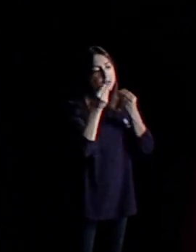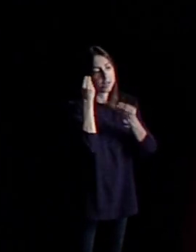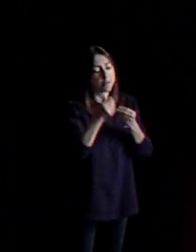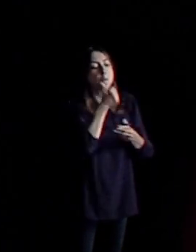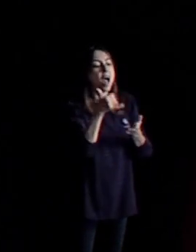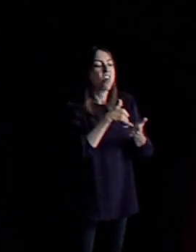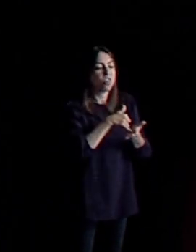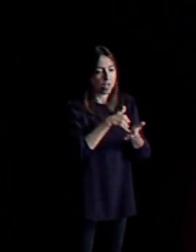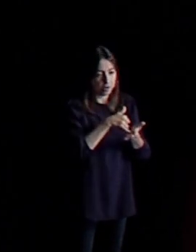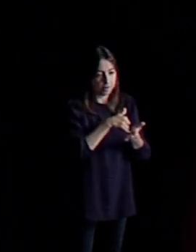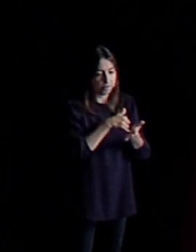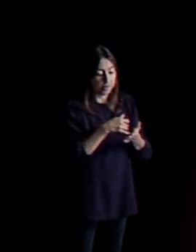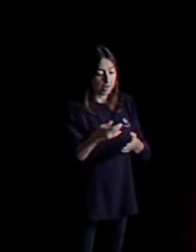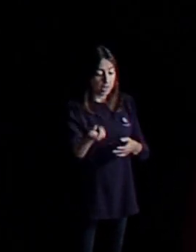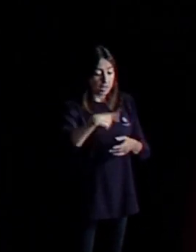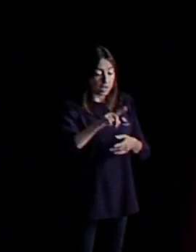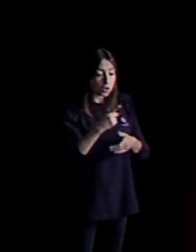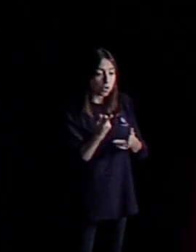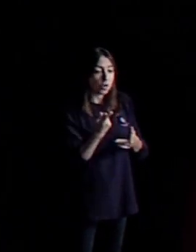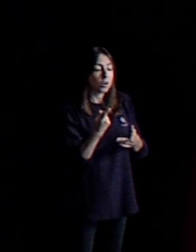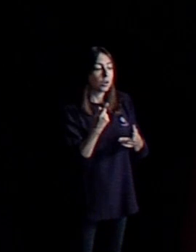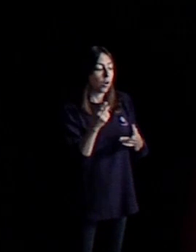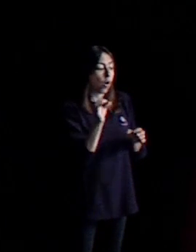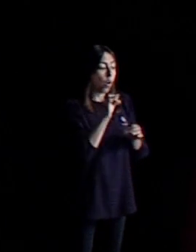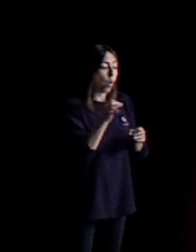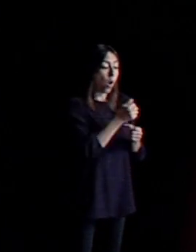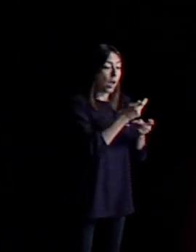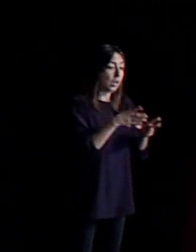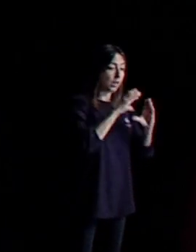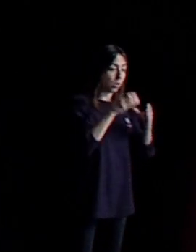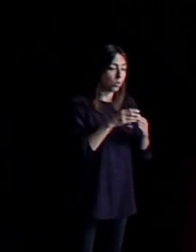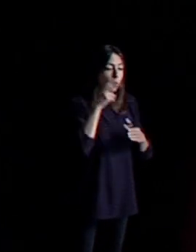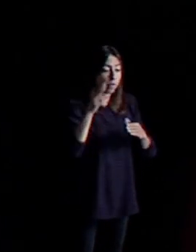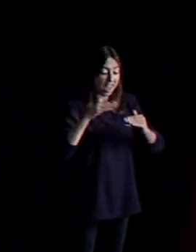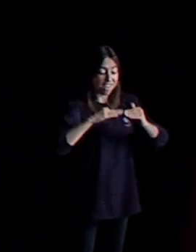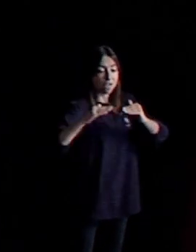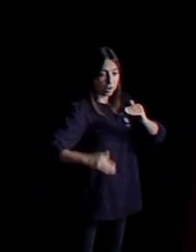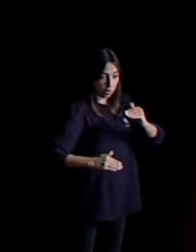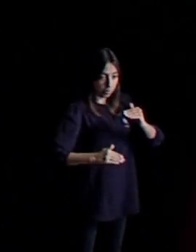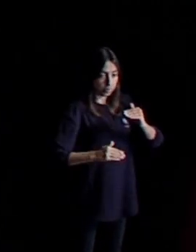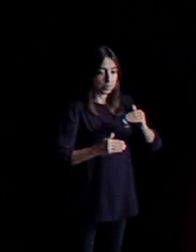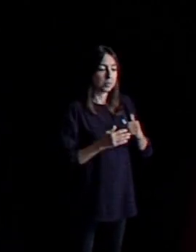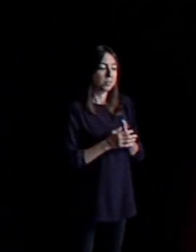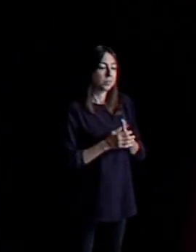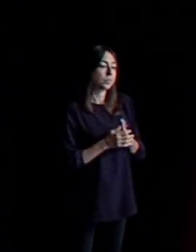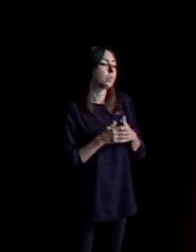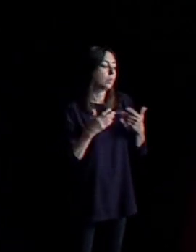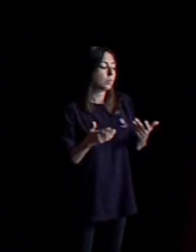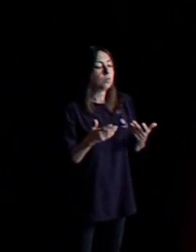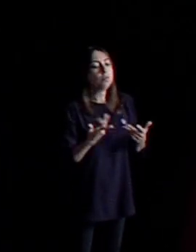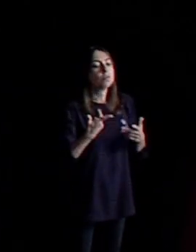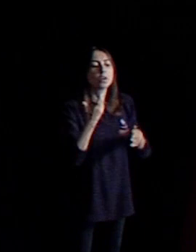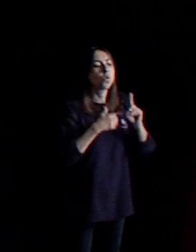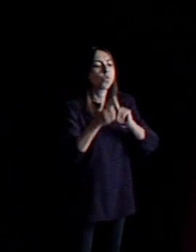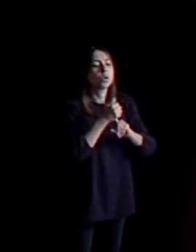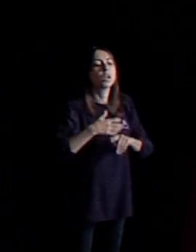vulnerable, y que ellos mismos los perciben, o por lo menos alguien del grupo lo percibe como inferiores. ¿Dónde los localizan?